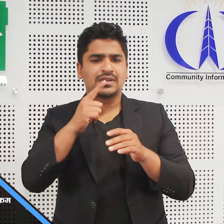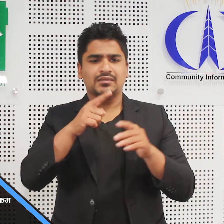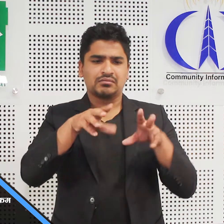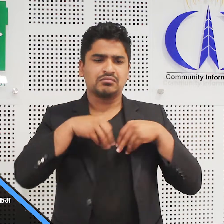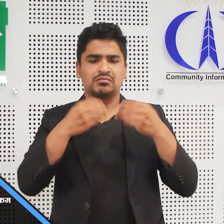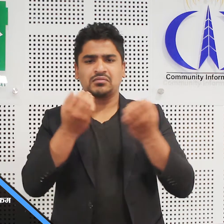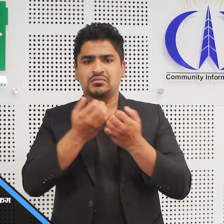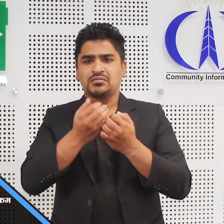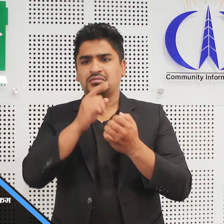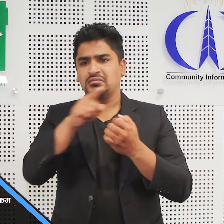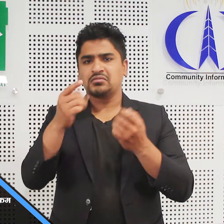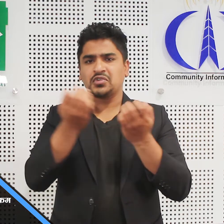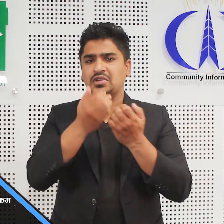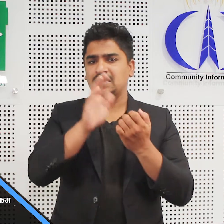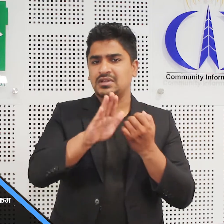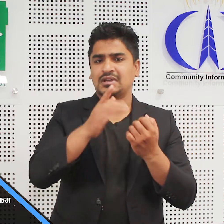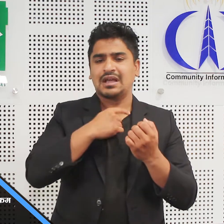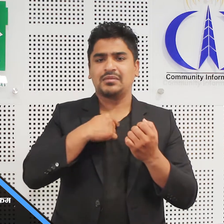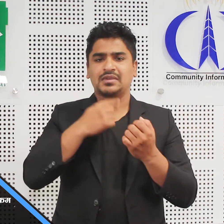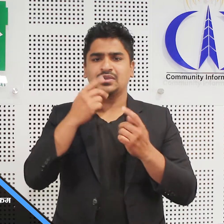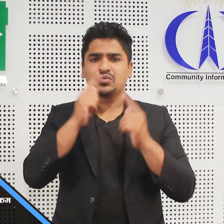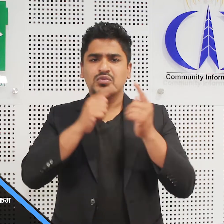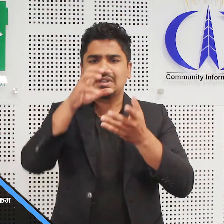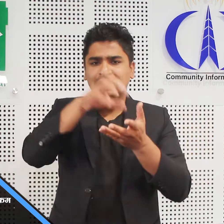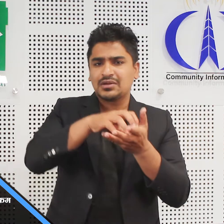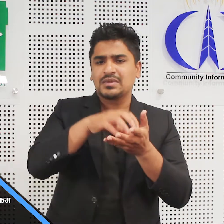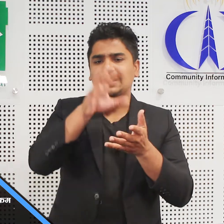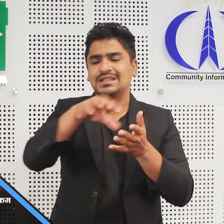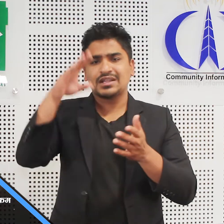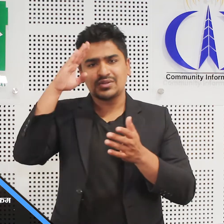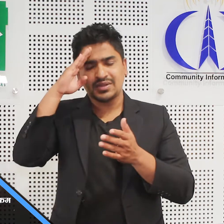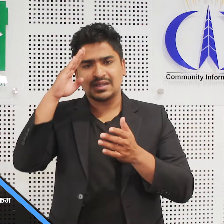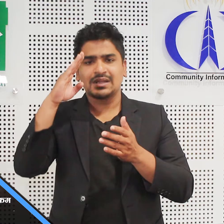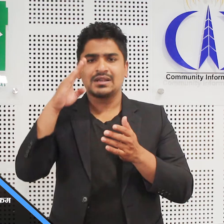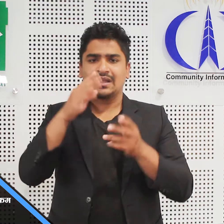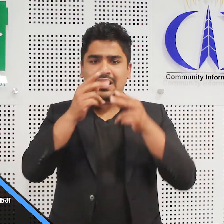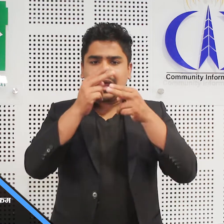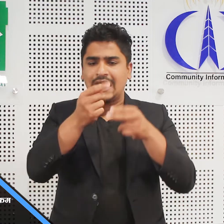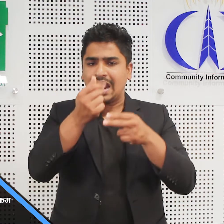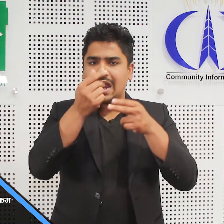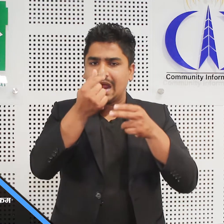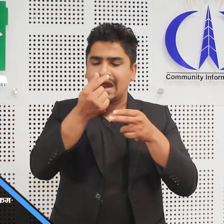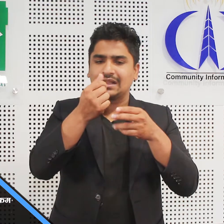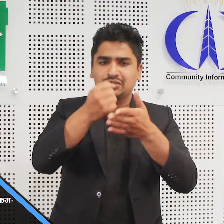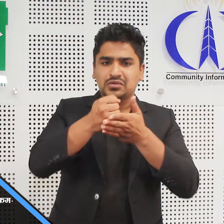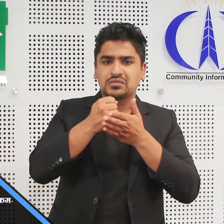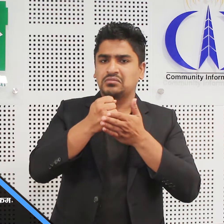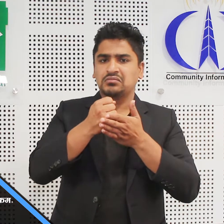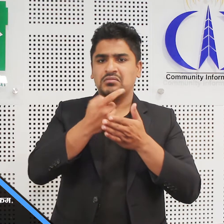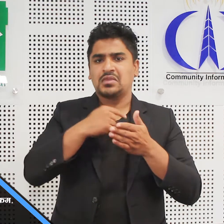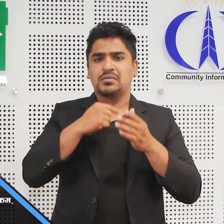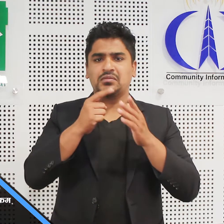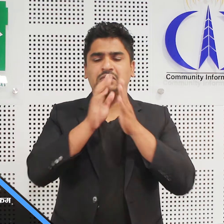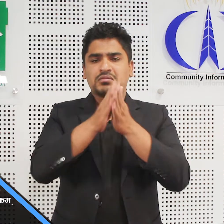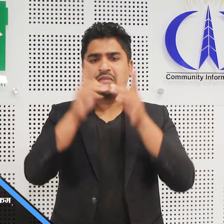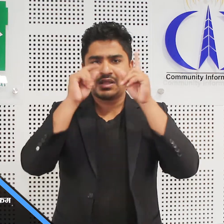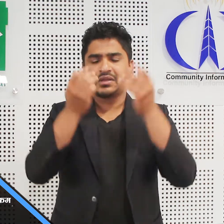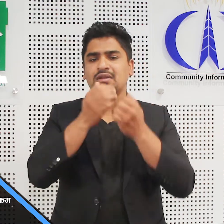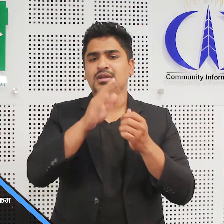मनाई हुई थी। हमन चाहे कोनो ठाव से स्थानीय सरकार हमन आर्थिक में फे सहयोग देत कले से हमरे आगे बढ़े सकती। नमस्कार, म भद्रा